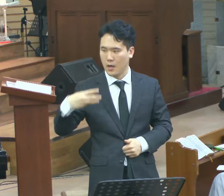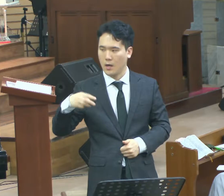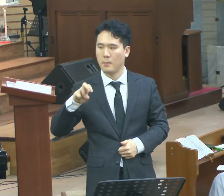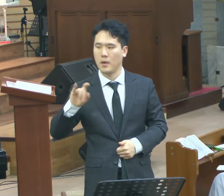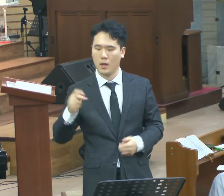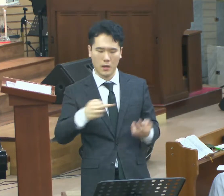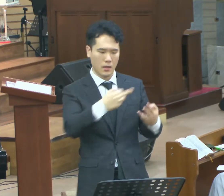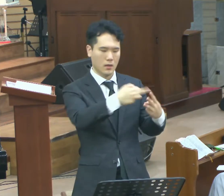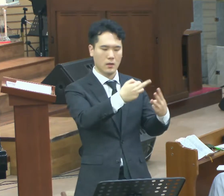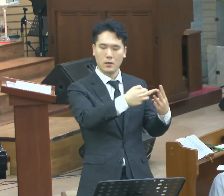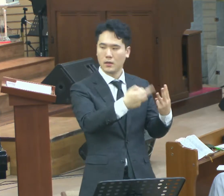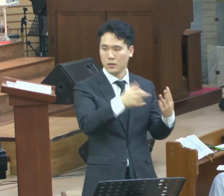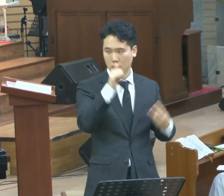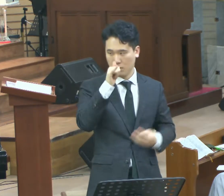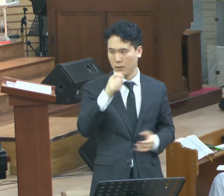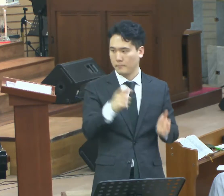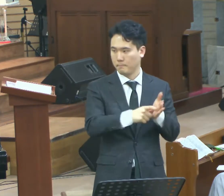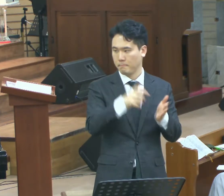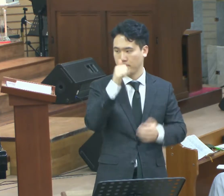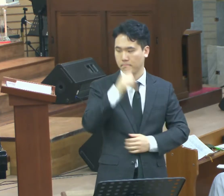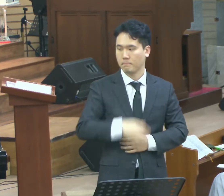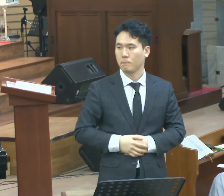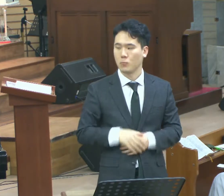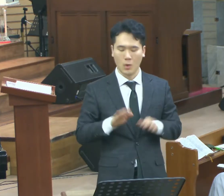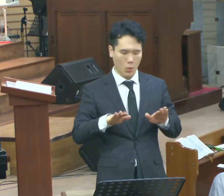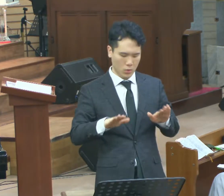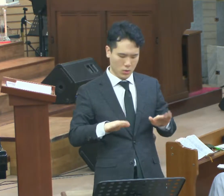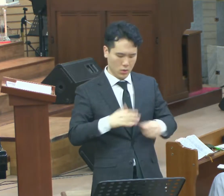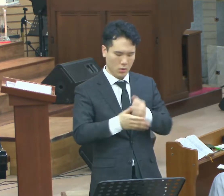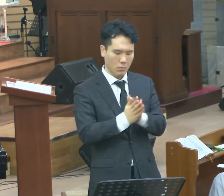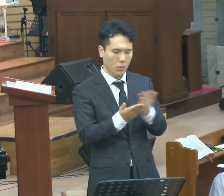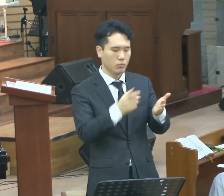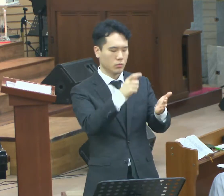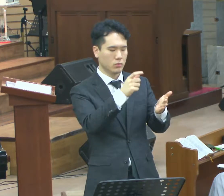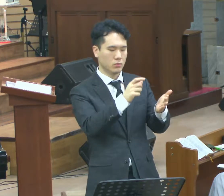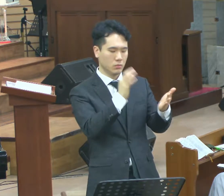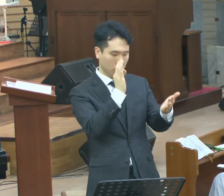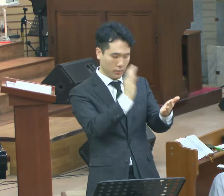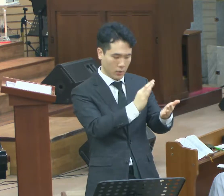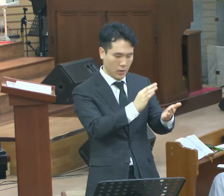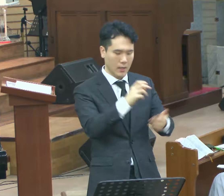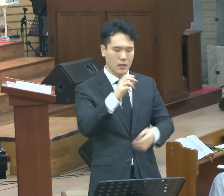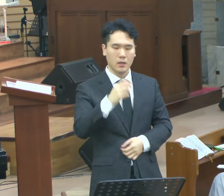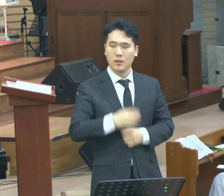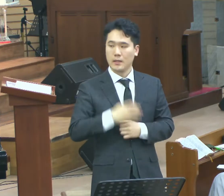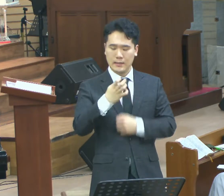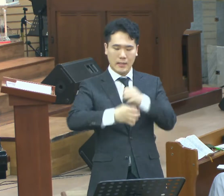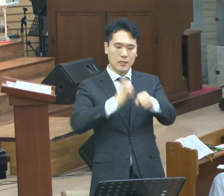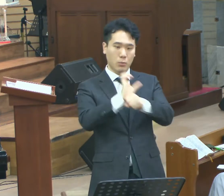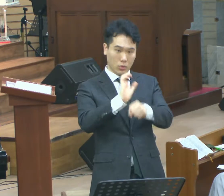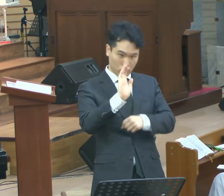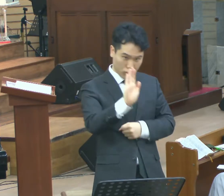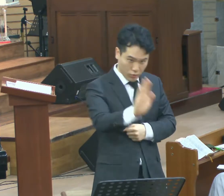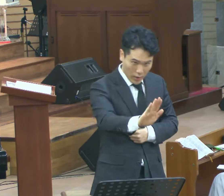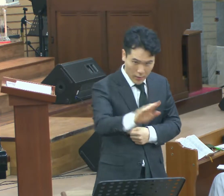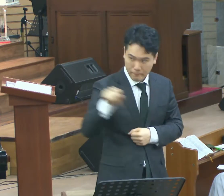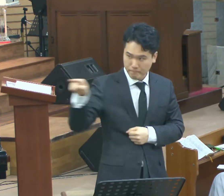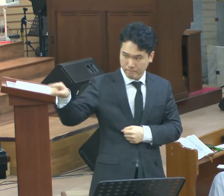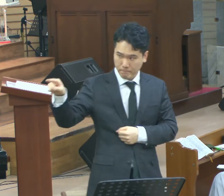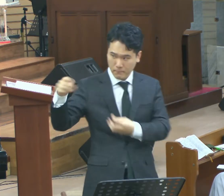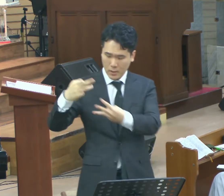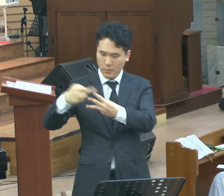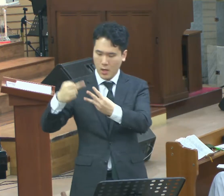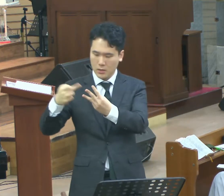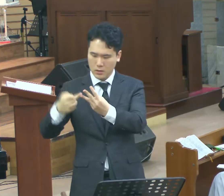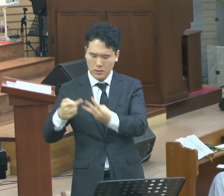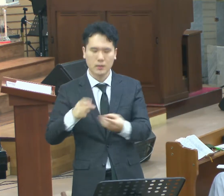있었다는 걸 적었고요. 오늘 본문의 14절에서는 45년 후에 이 세 사람이 그대로 있었는데